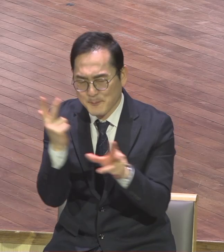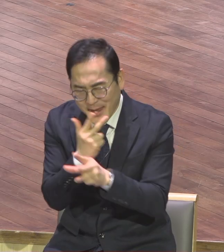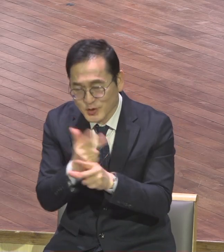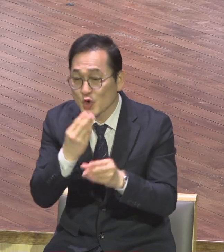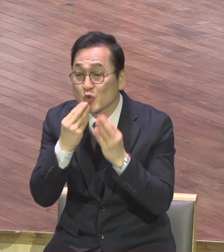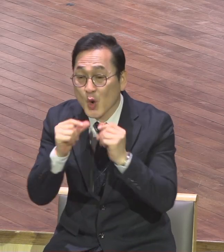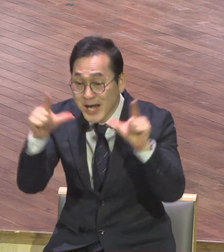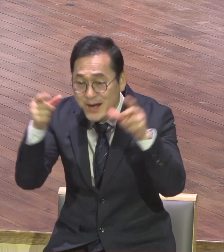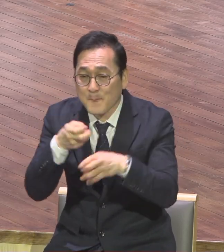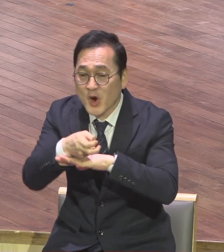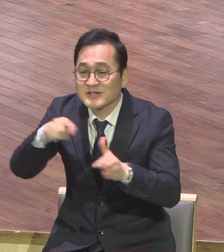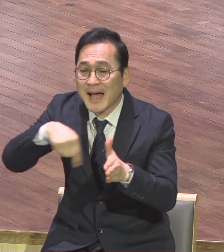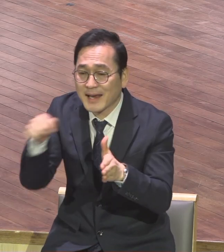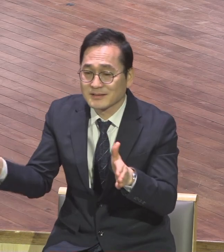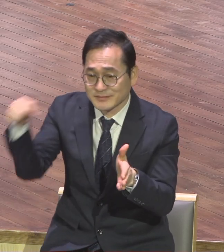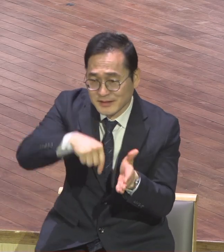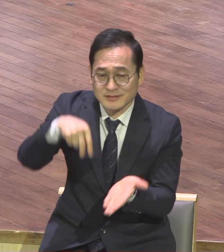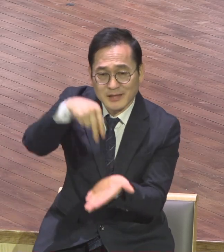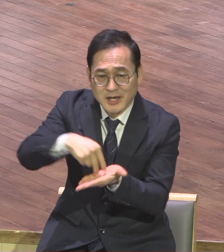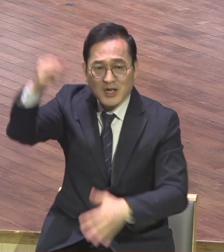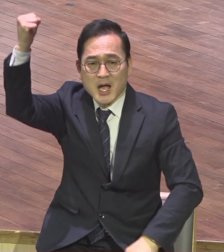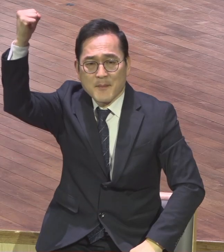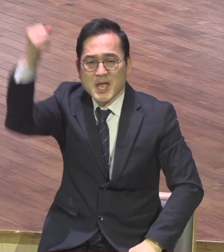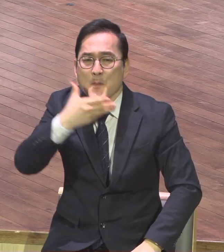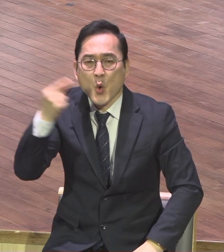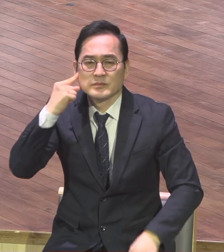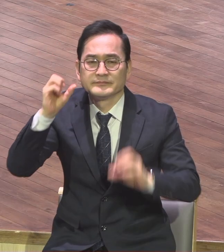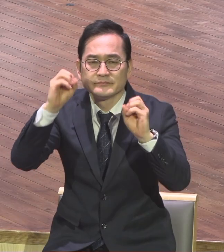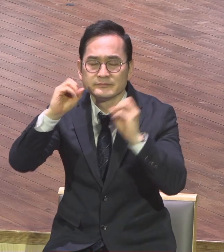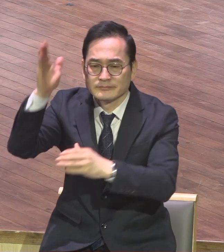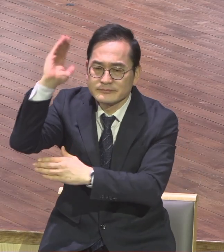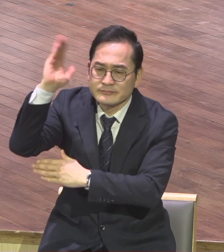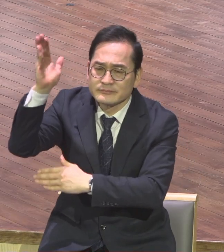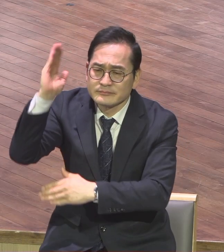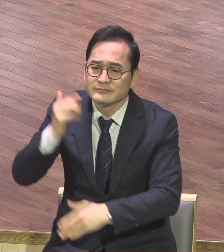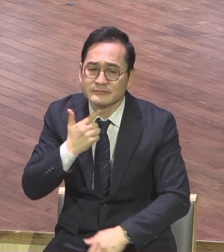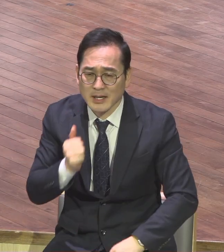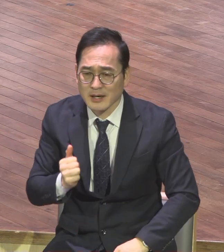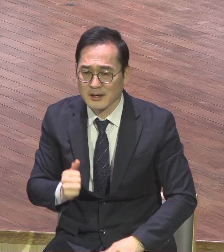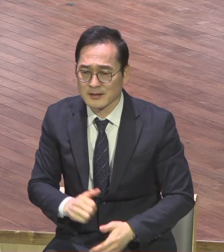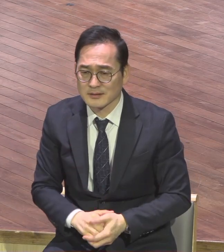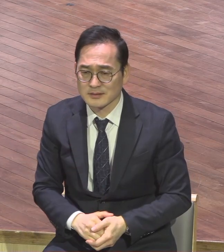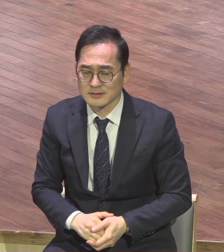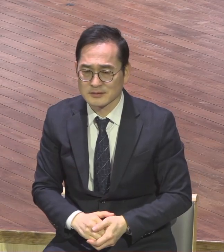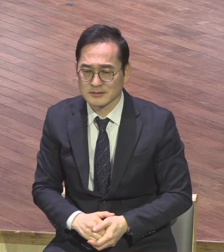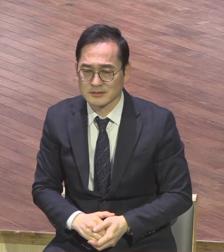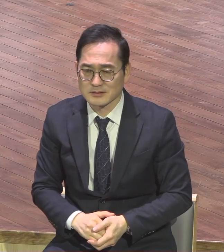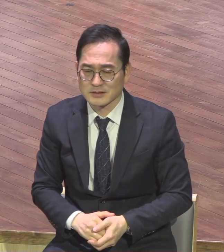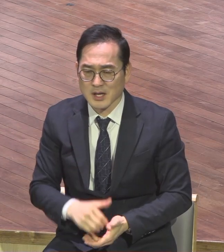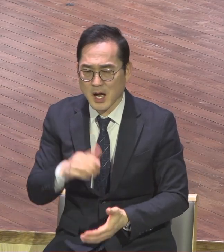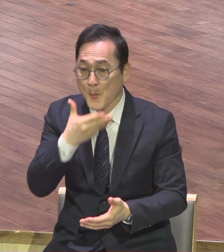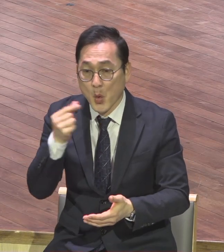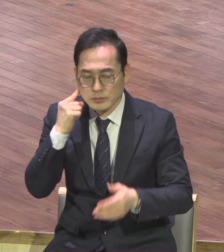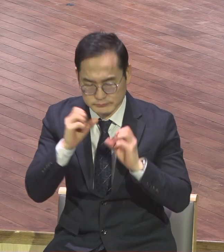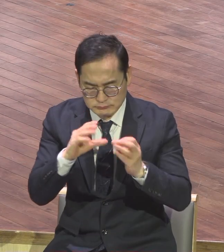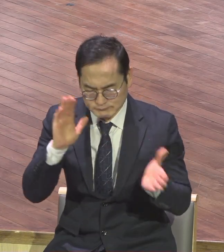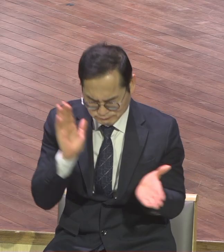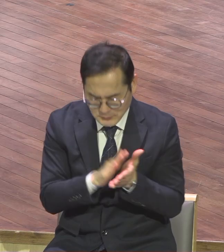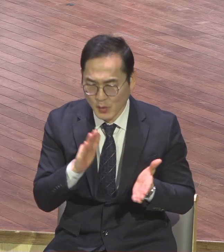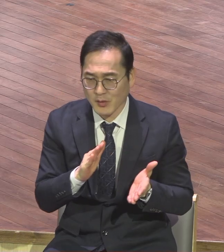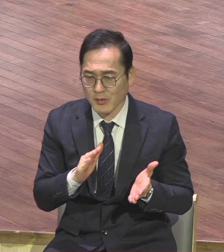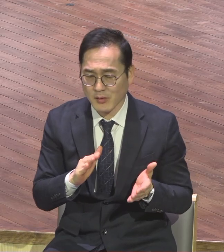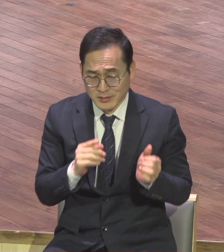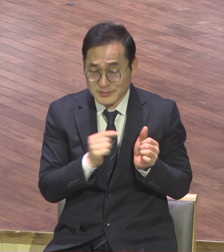뻗어내던 친구 복음의 열정이 대단해요. 무슨 생각이 들었냐. 아 이번 기회에 저 가정 복음 전해야 되겠다.